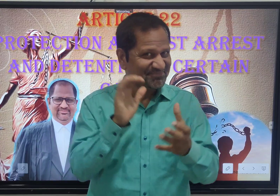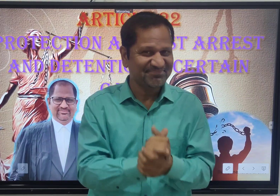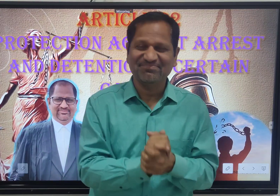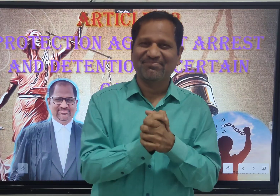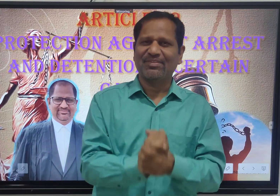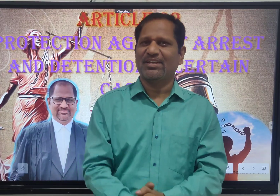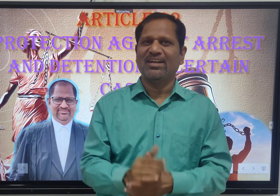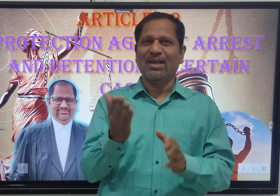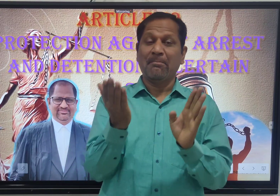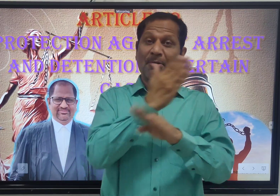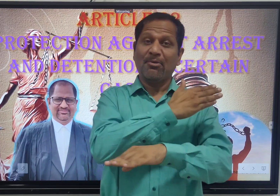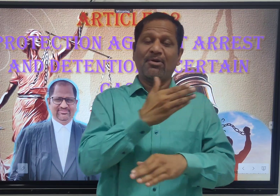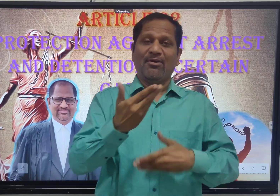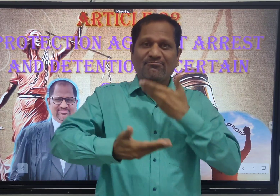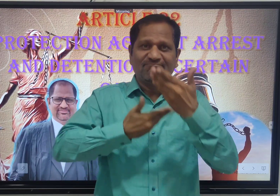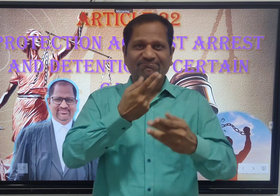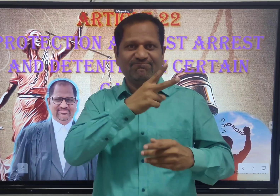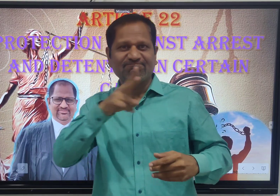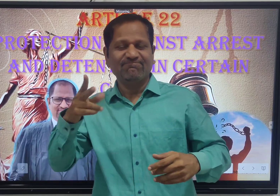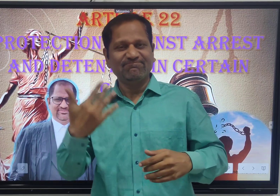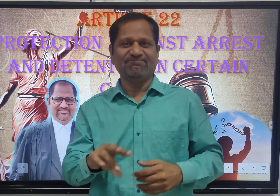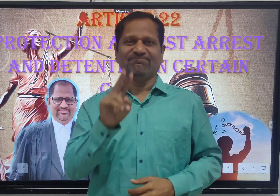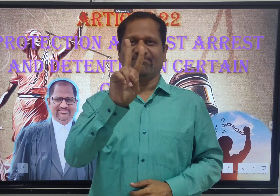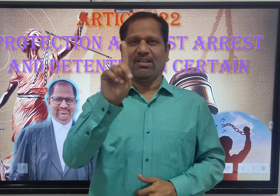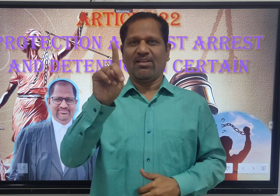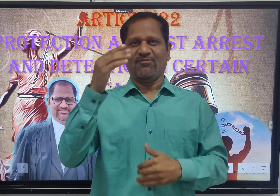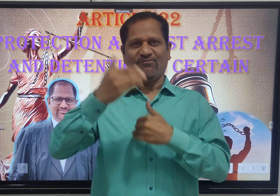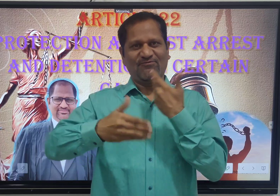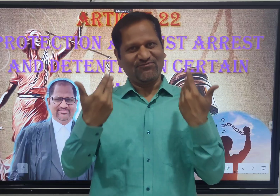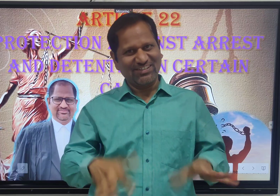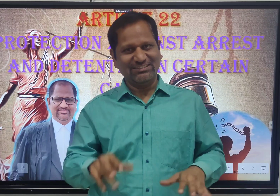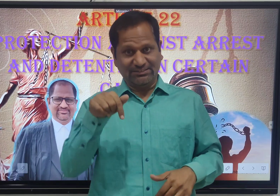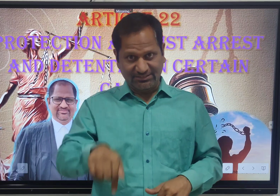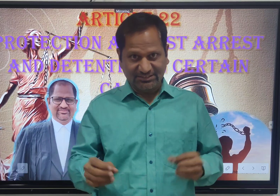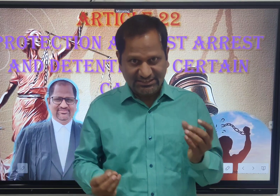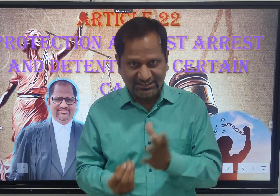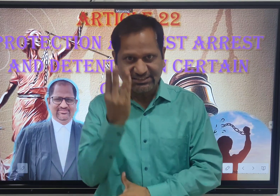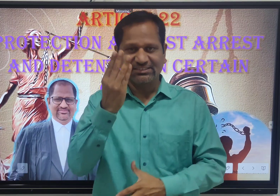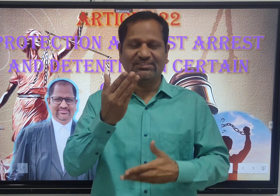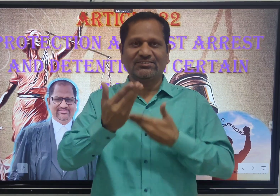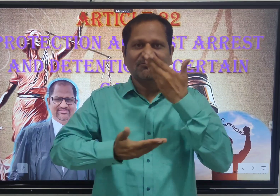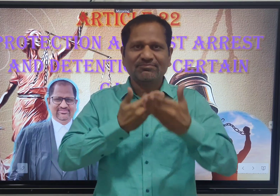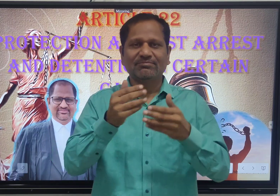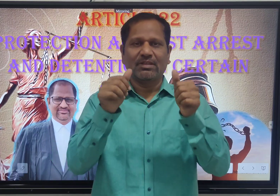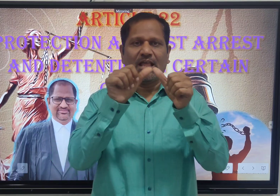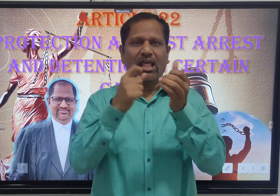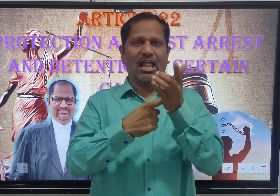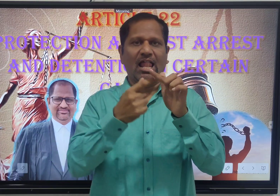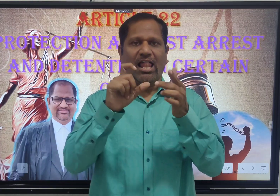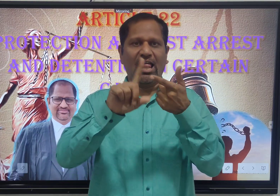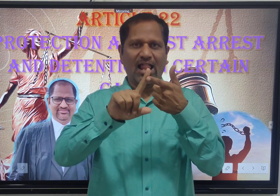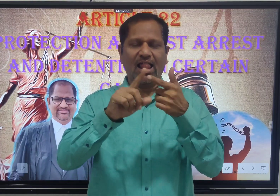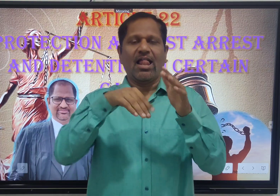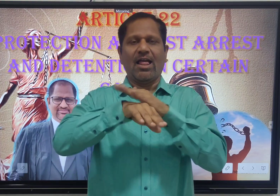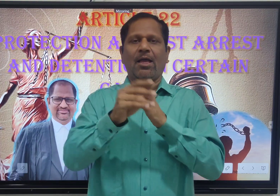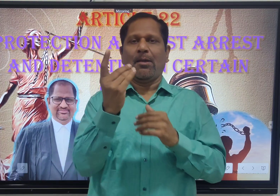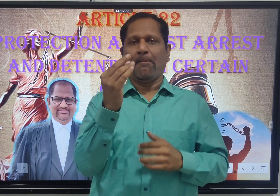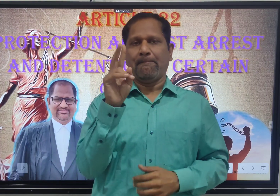में बिल्कुल सामान्य रूप से आगे बढ़ें। आर्टिकल 21 तक मैं आपको पढ़ा चुका हूँ। अब मैं